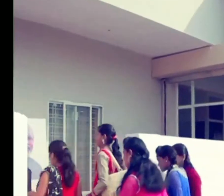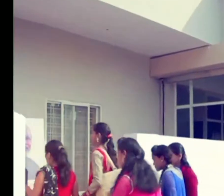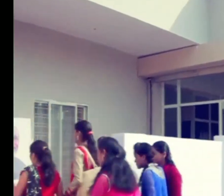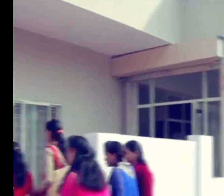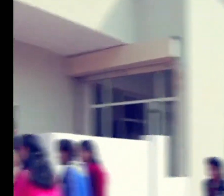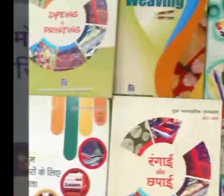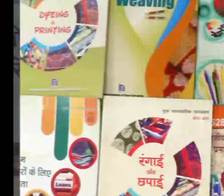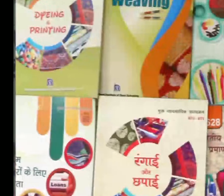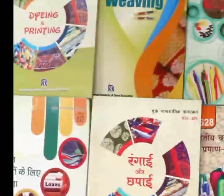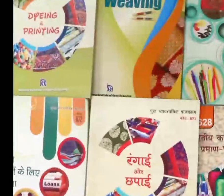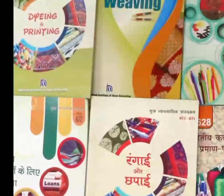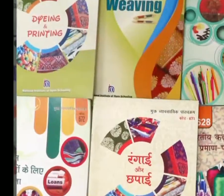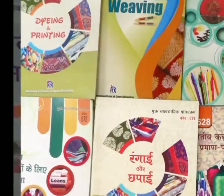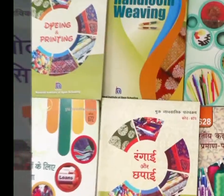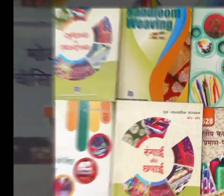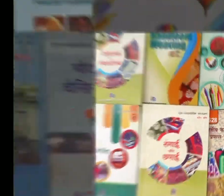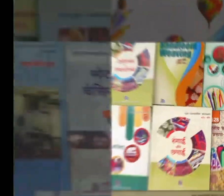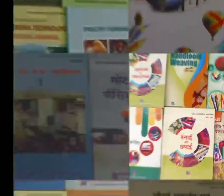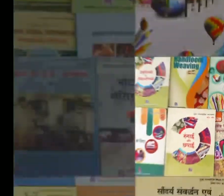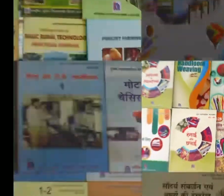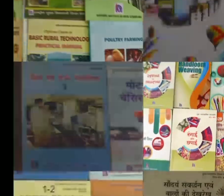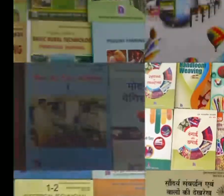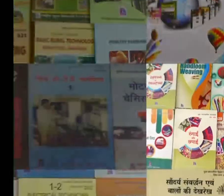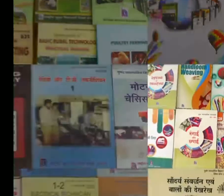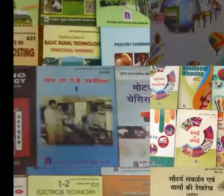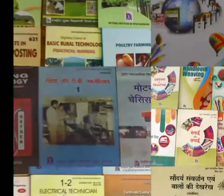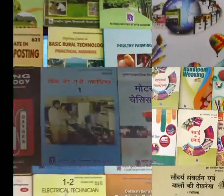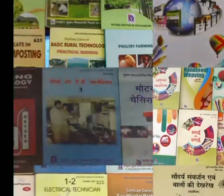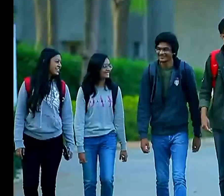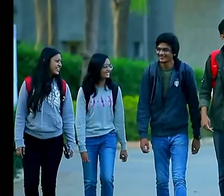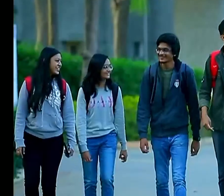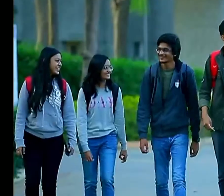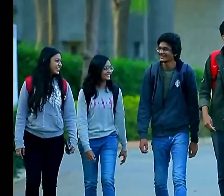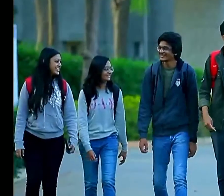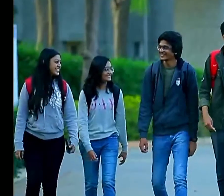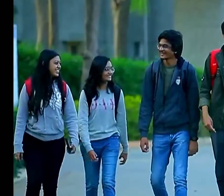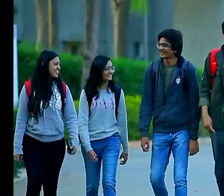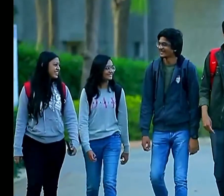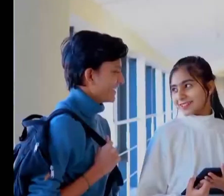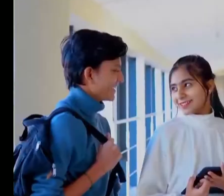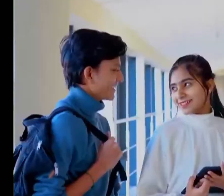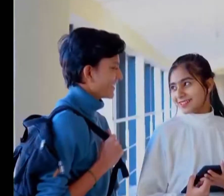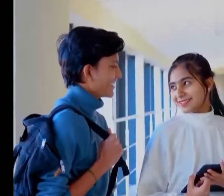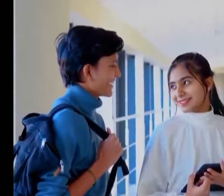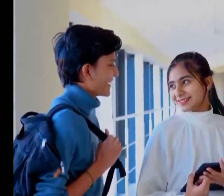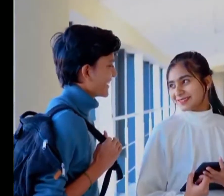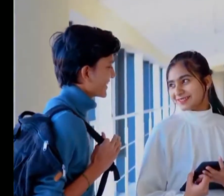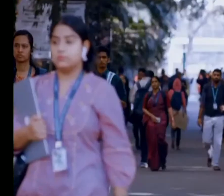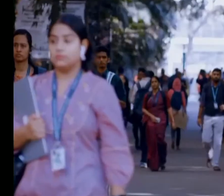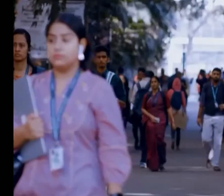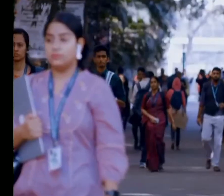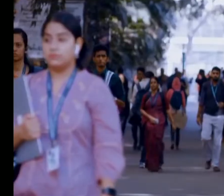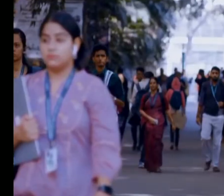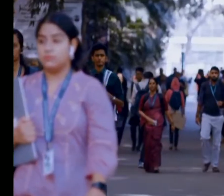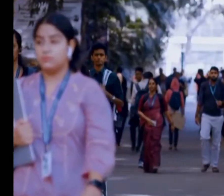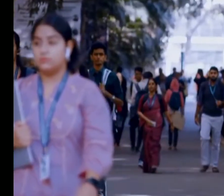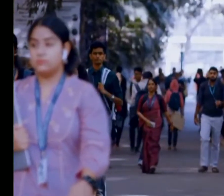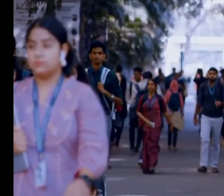हम पढ़े और जागे मंजिल आने की ध्वनि सुने